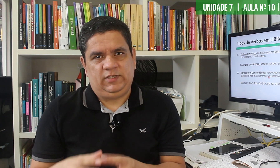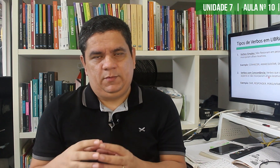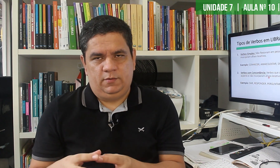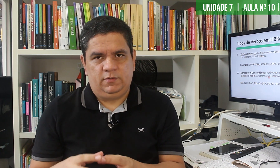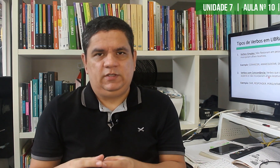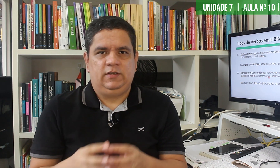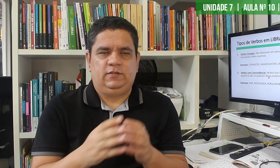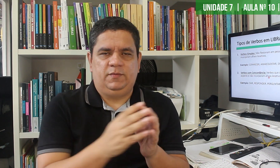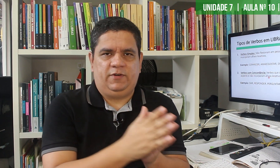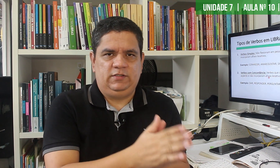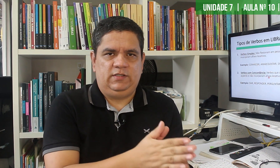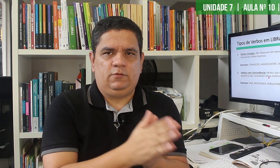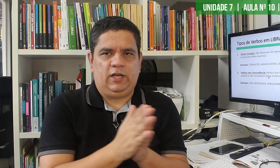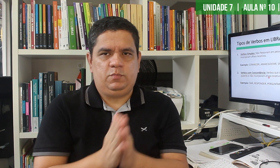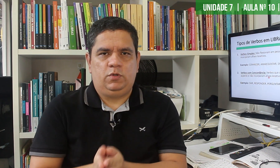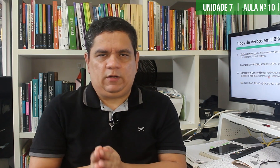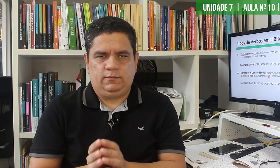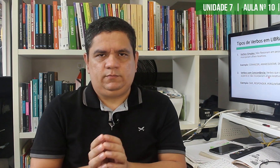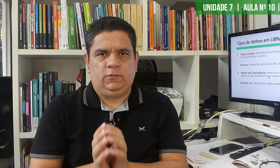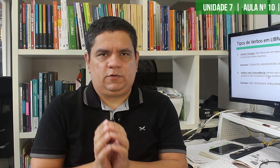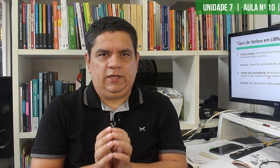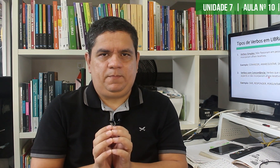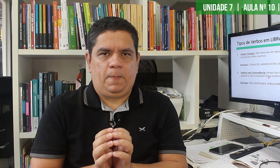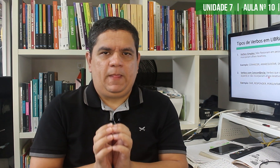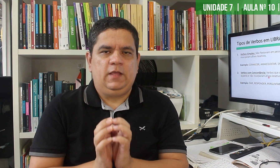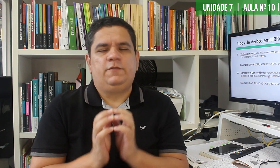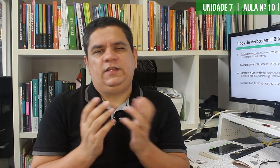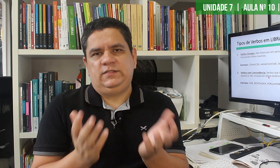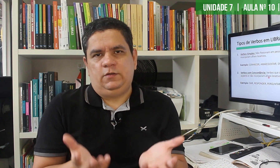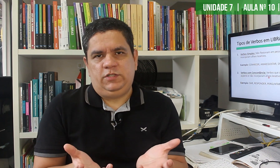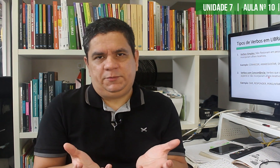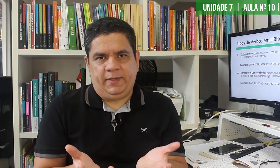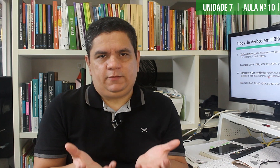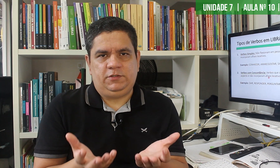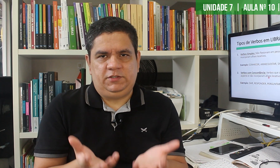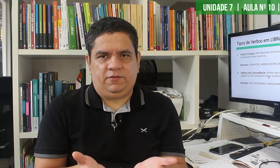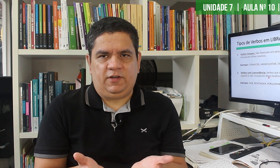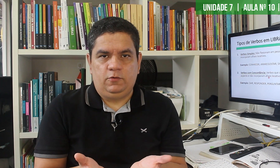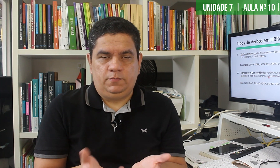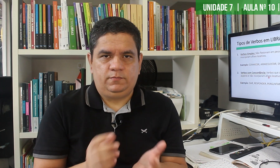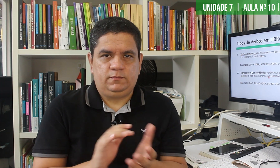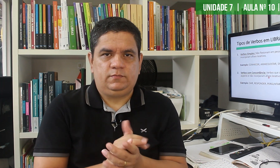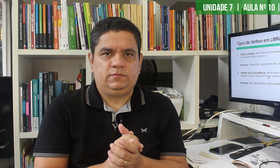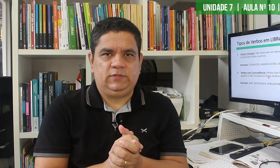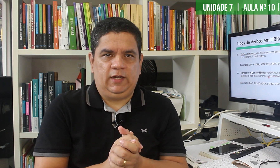bom? Estamos falando de singular e plural, ok? Flexão de aspecto a gente já falou, tá?